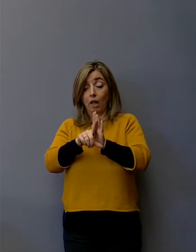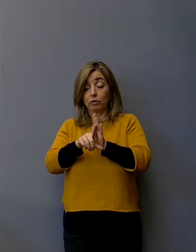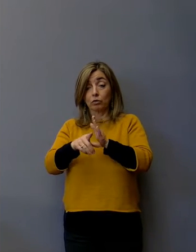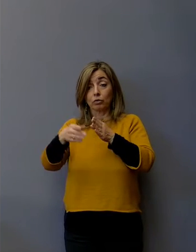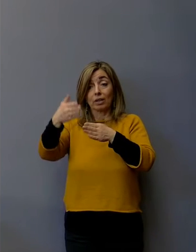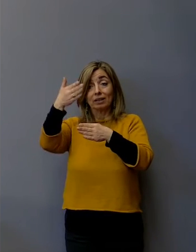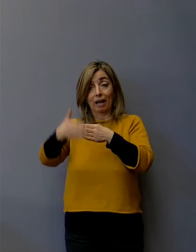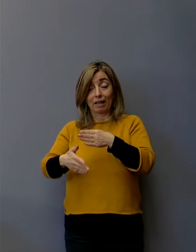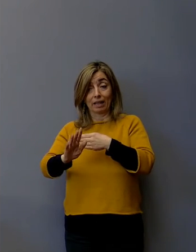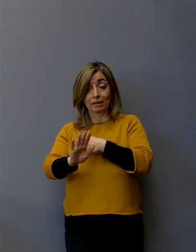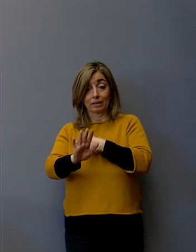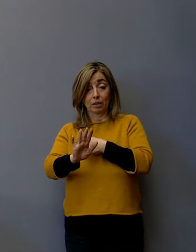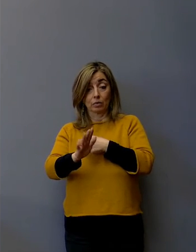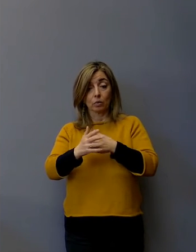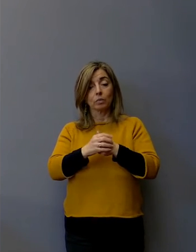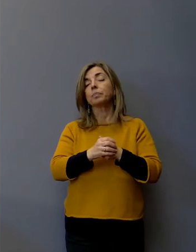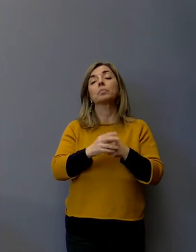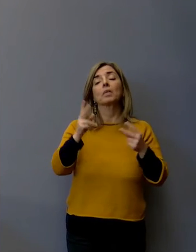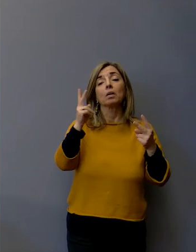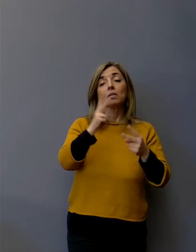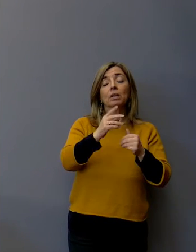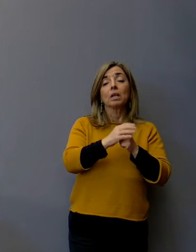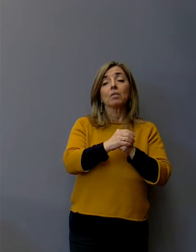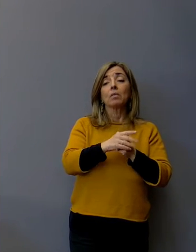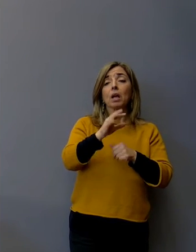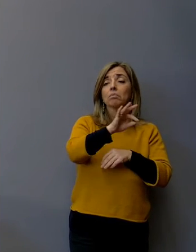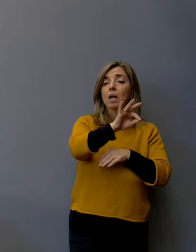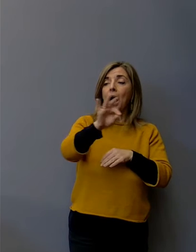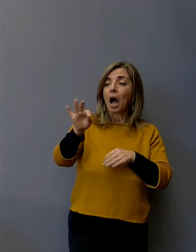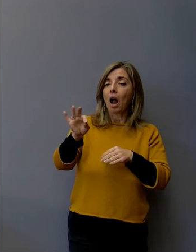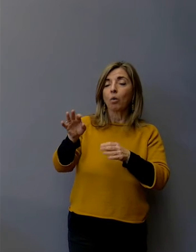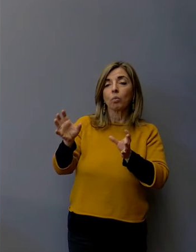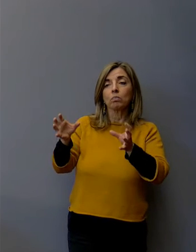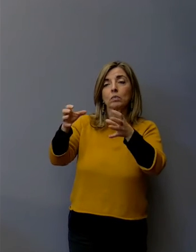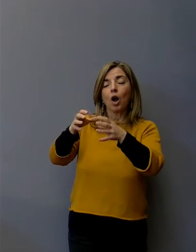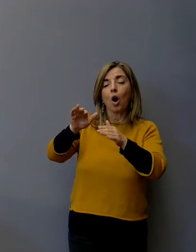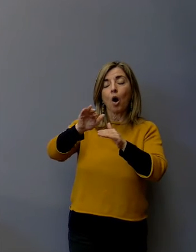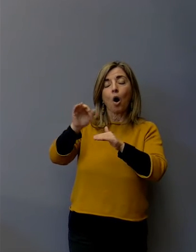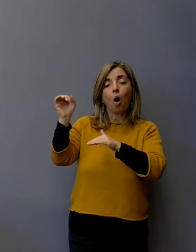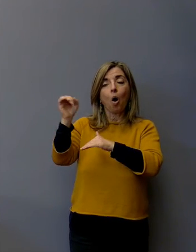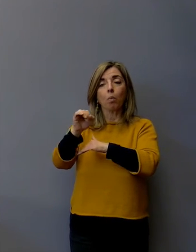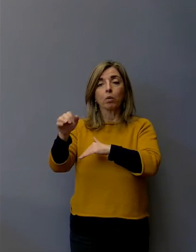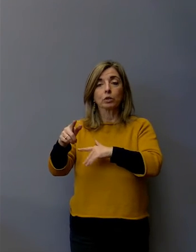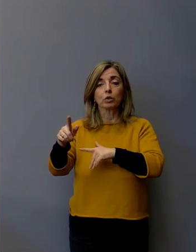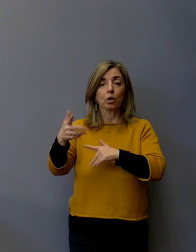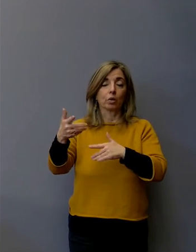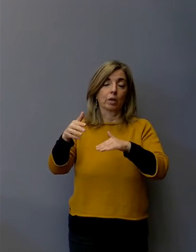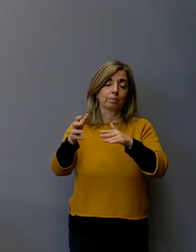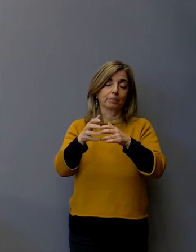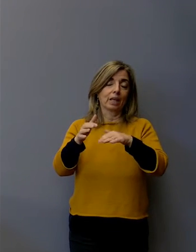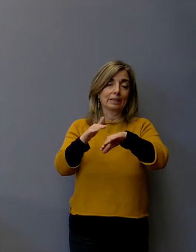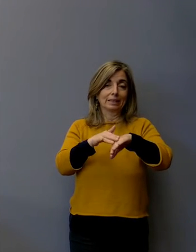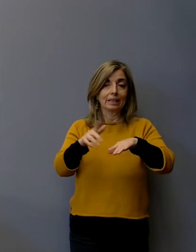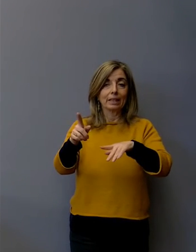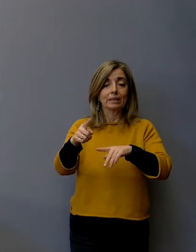arrivate in modo pretestuoso da qualche banco dell'opposizione per a sinistra e dimostra di essere sempre